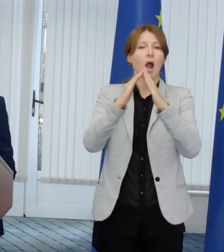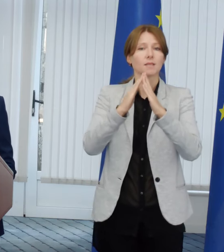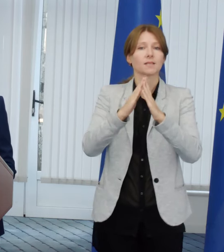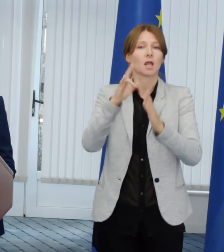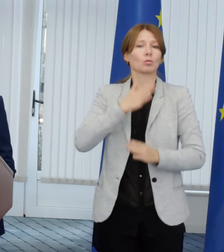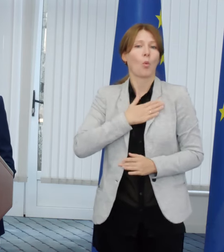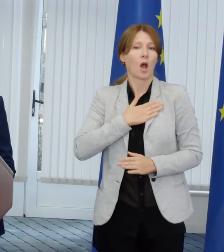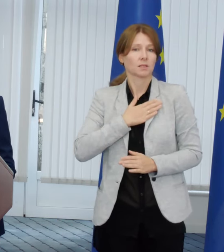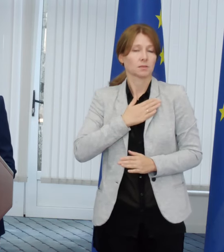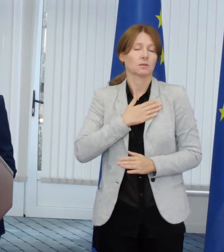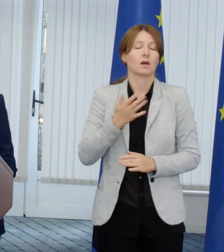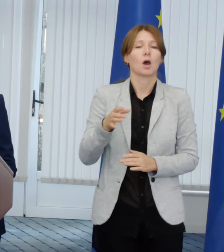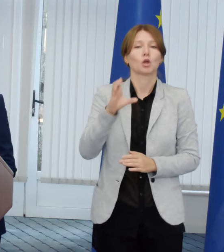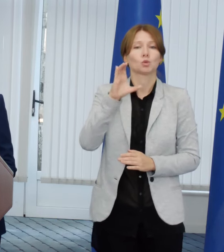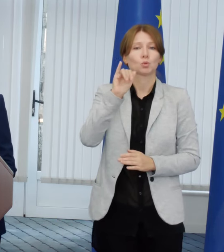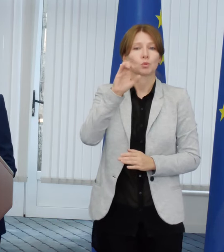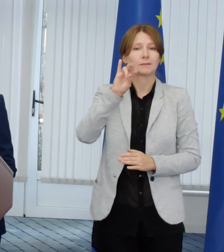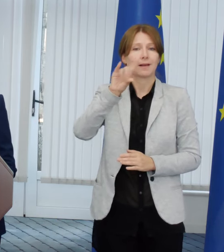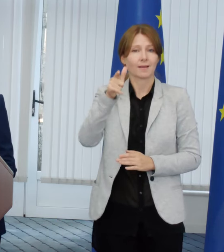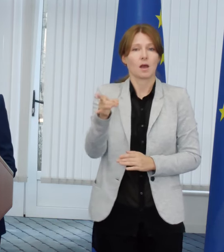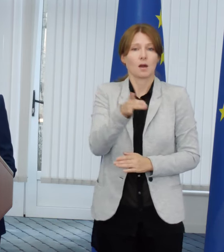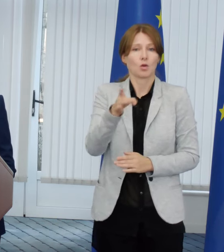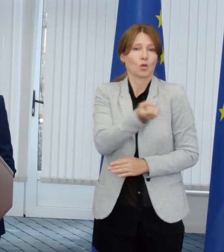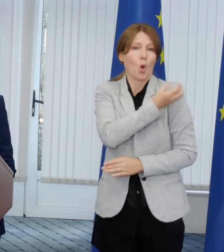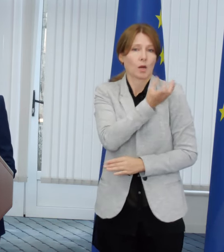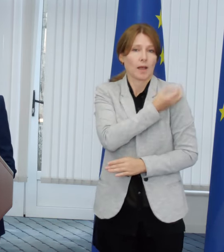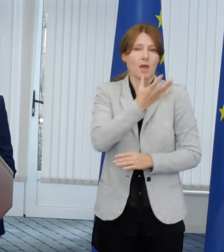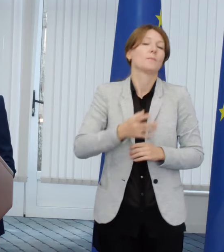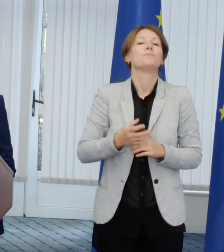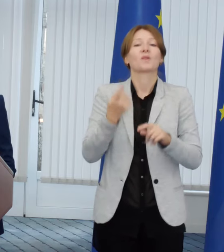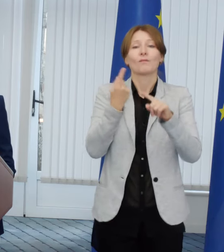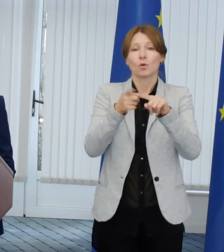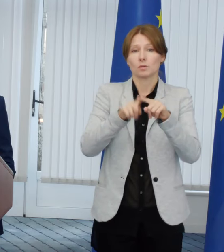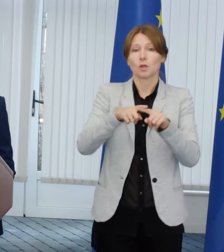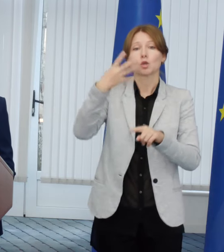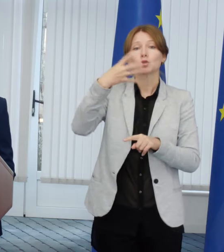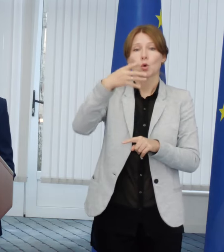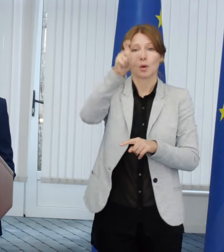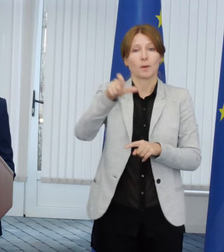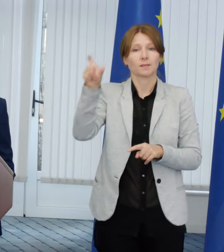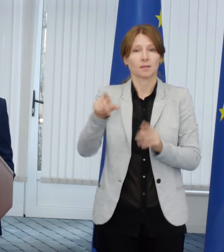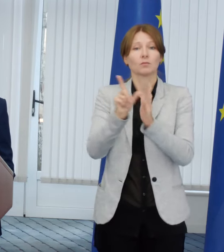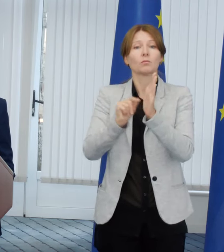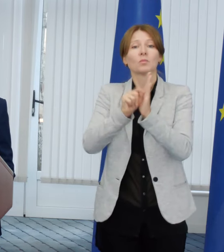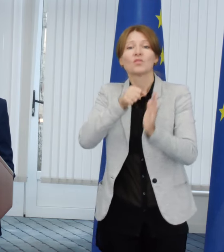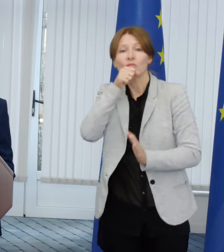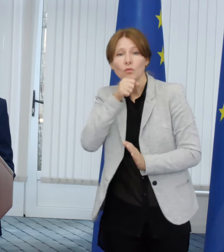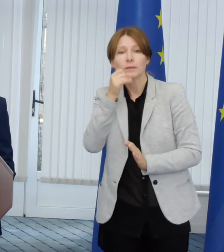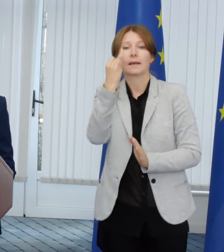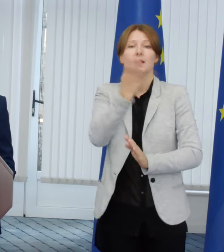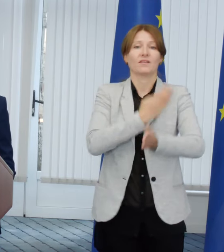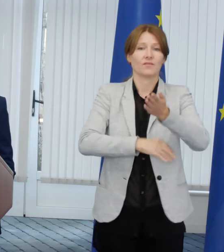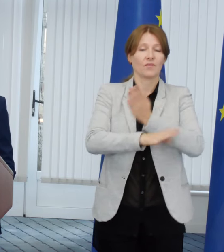Susleni, raionul Orhei. Aici vorbim de 40 de persoane în etate și cu